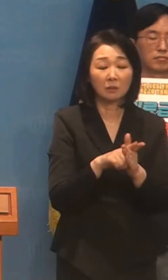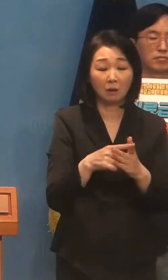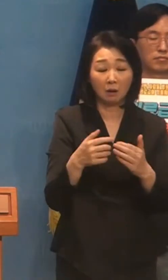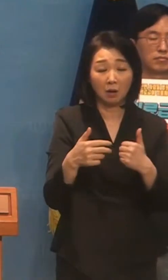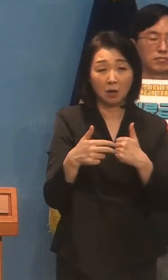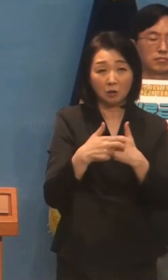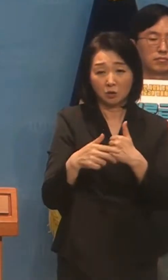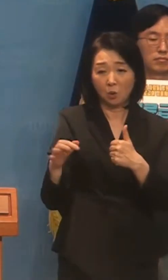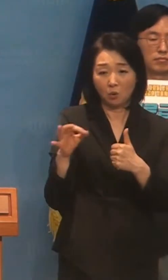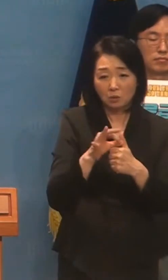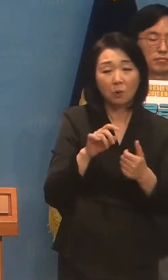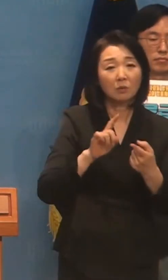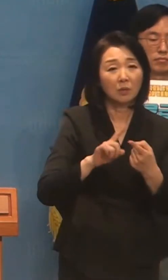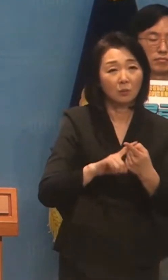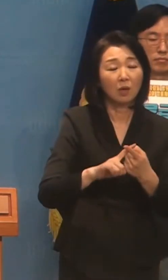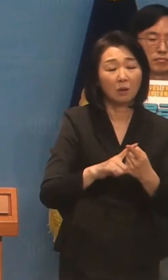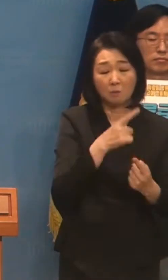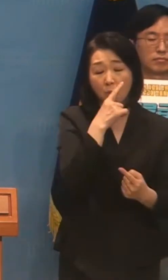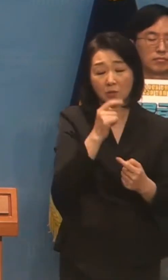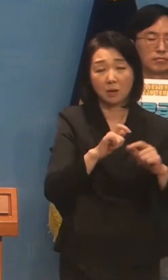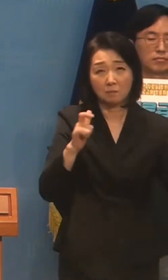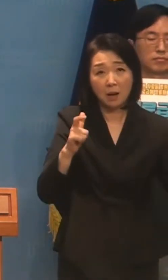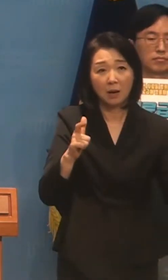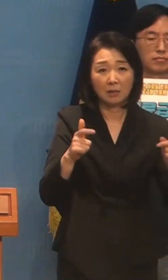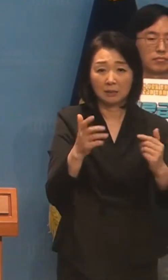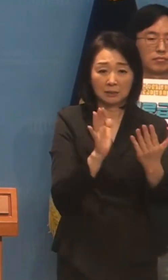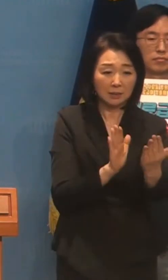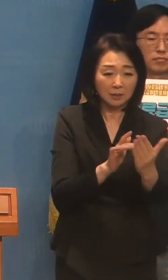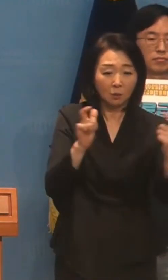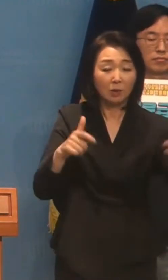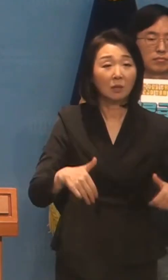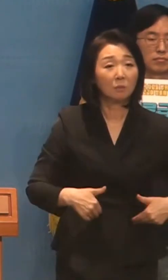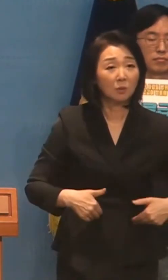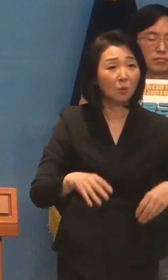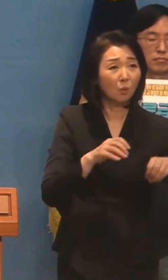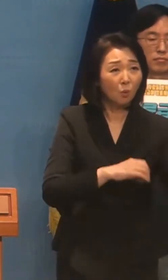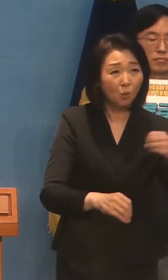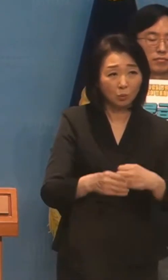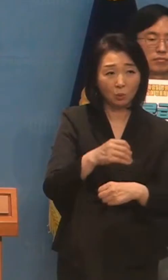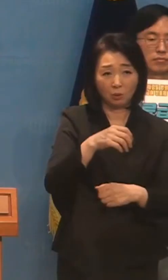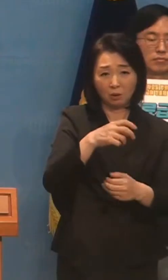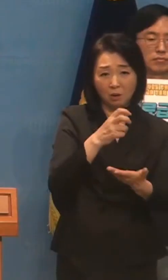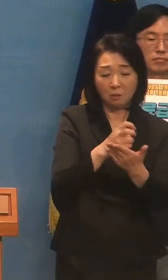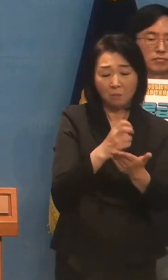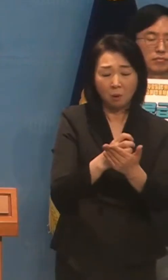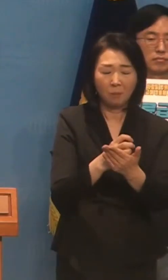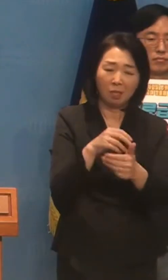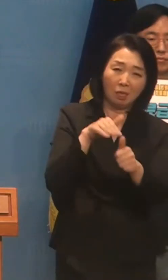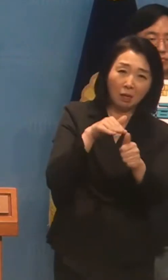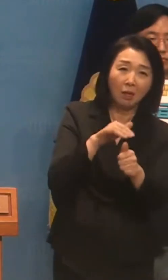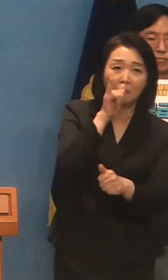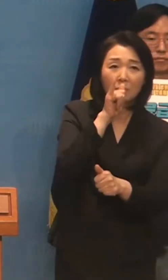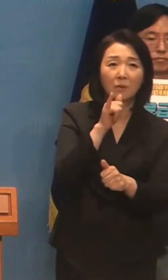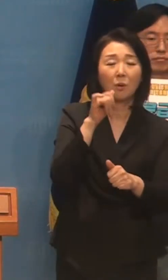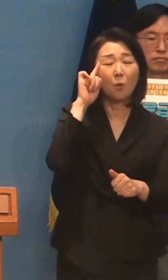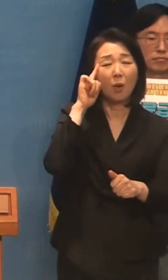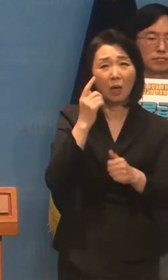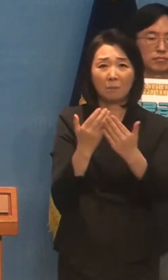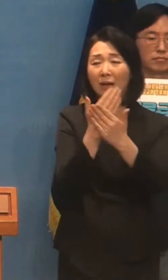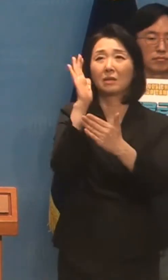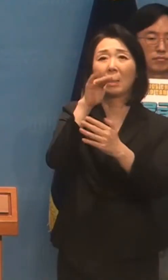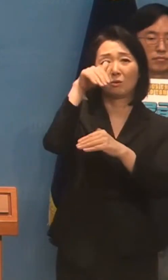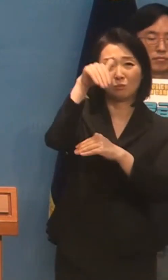제도의 보장성을 강화하고 대상자를 확대해야 함에도 오히려 제도의 근간을 뒤흔드는 퇴행적